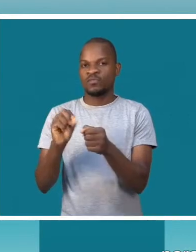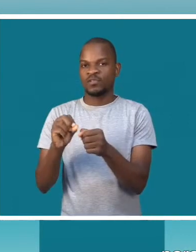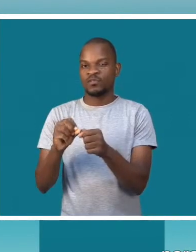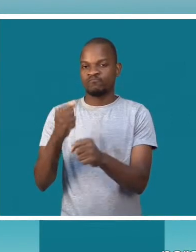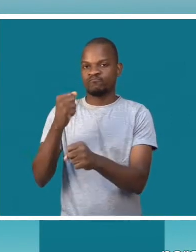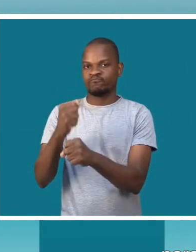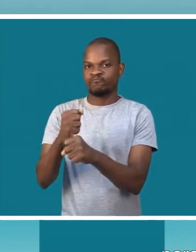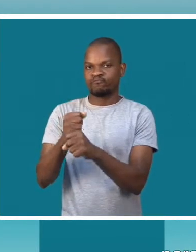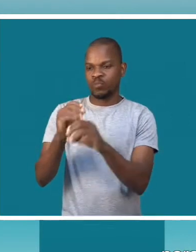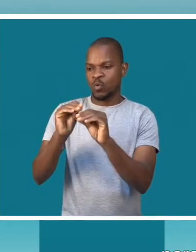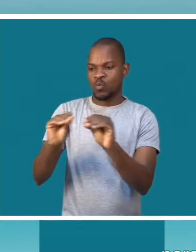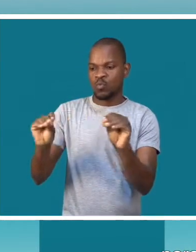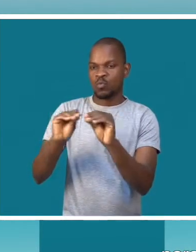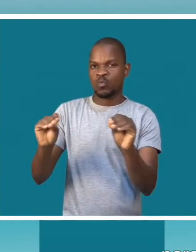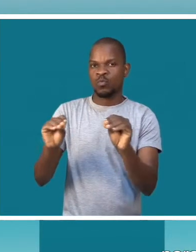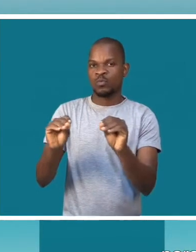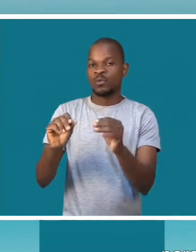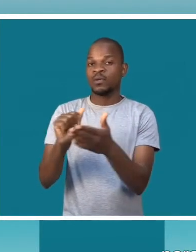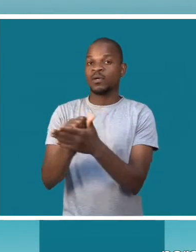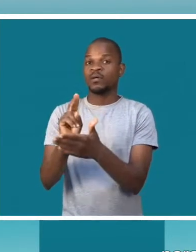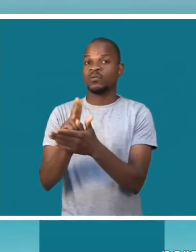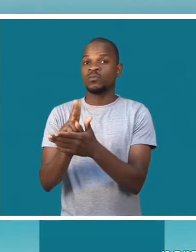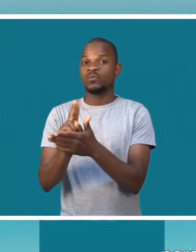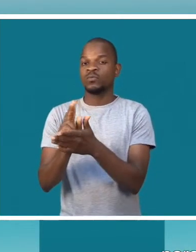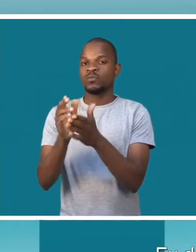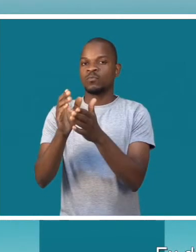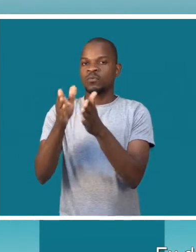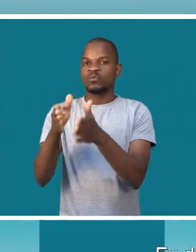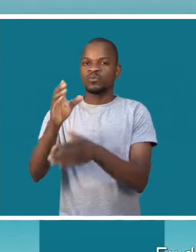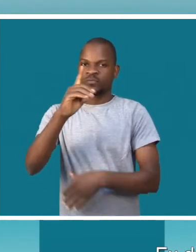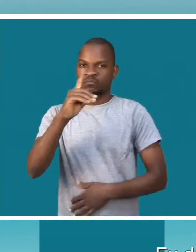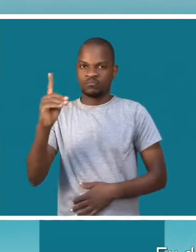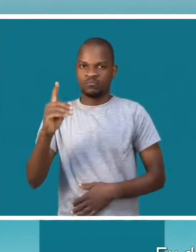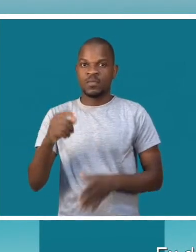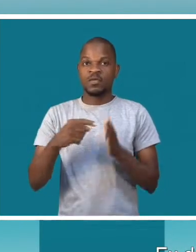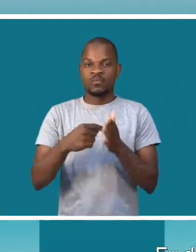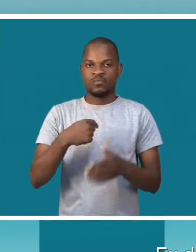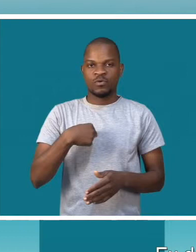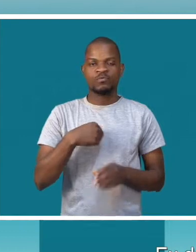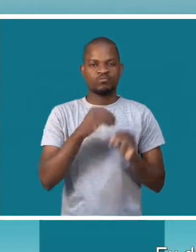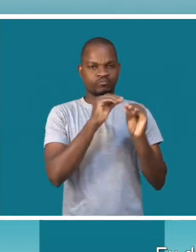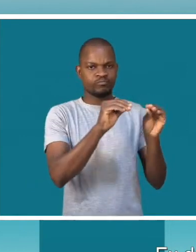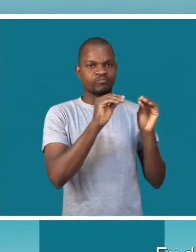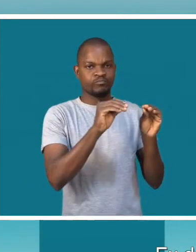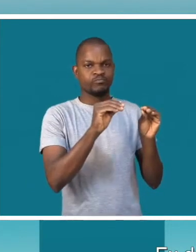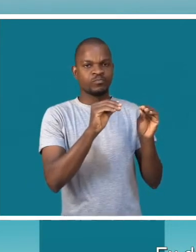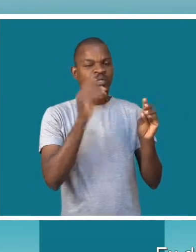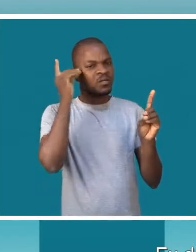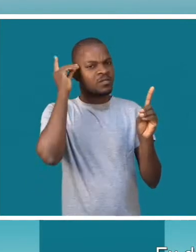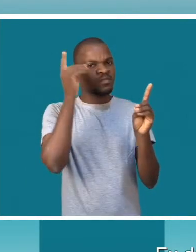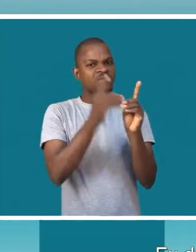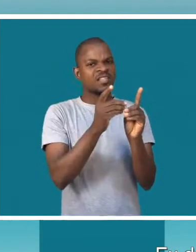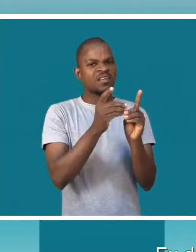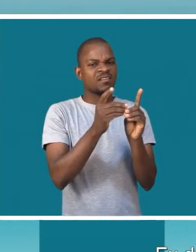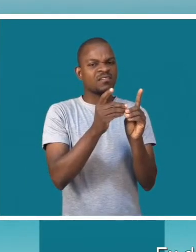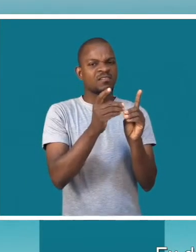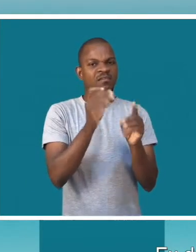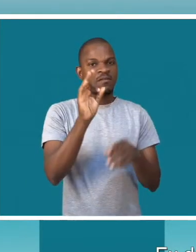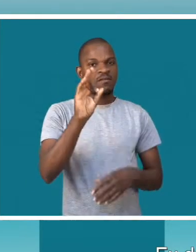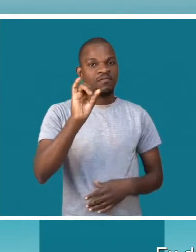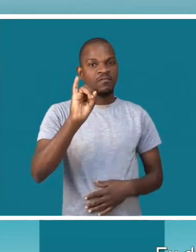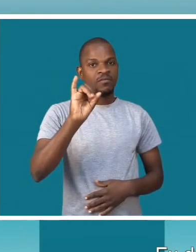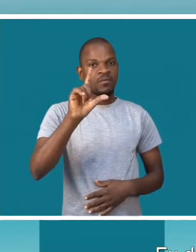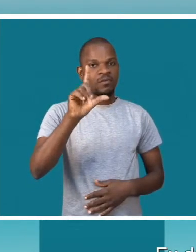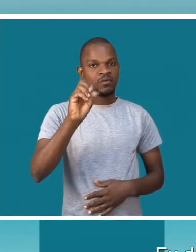alunos com necessidades educativas especiais. Por exemplo, eu próprio dou aulas de filosofia e na minha turma de segundo